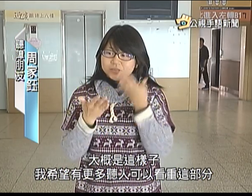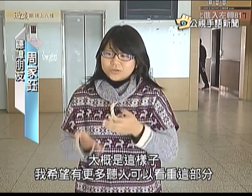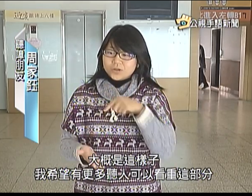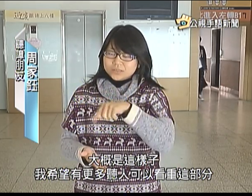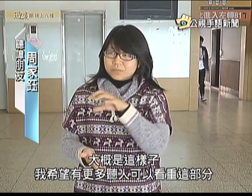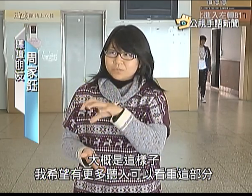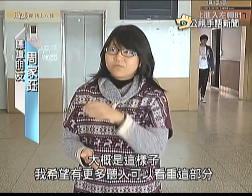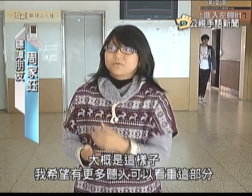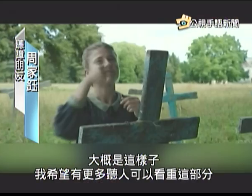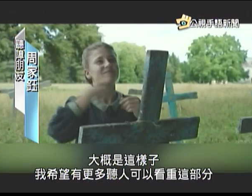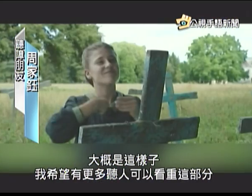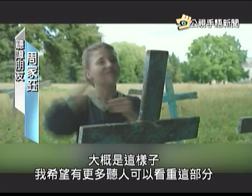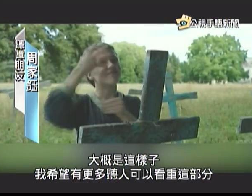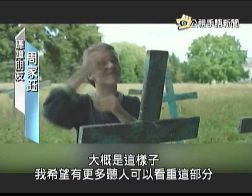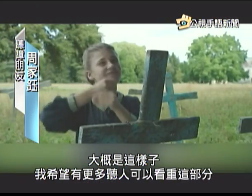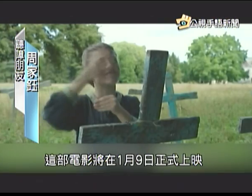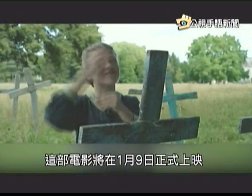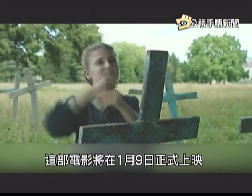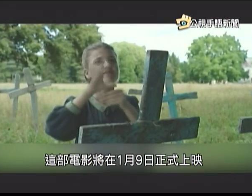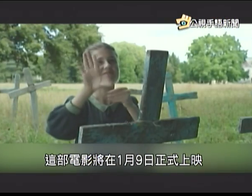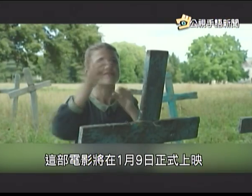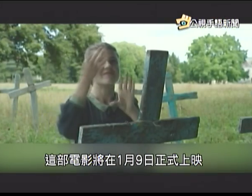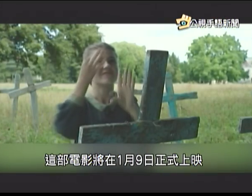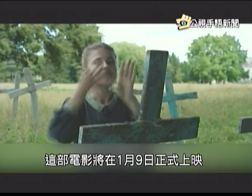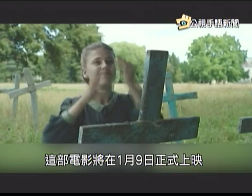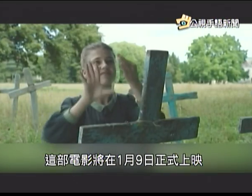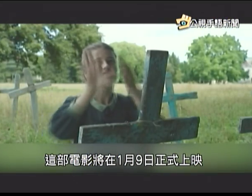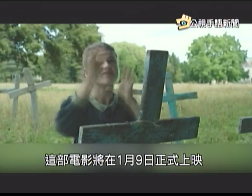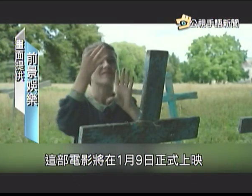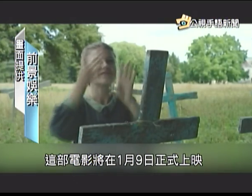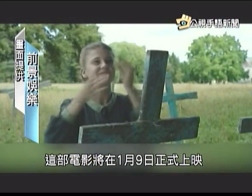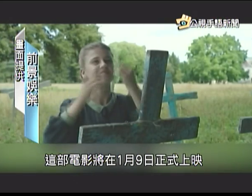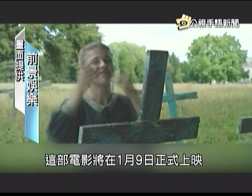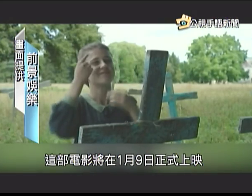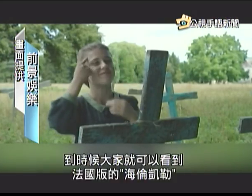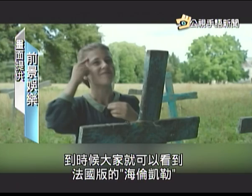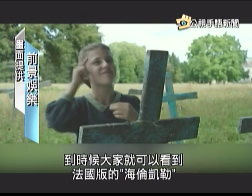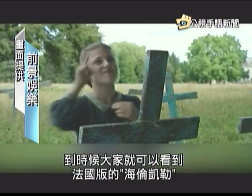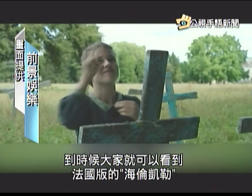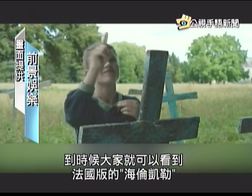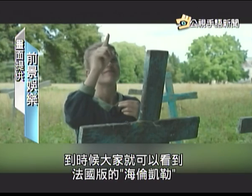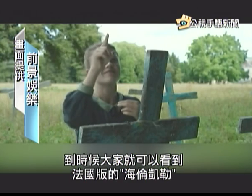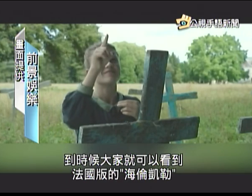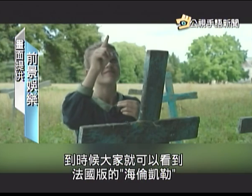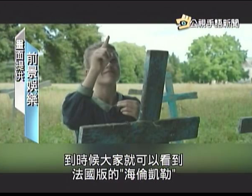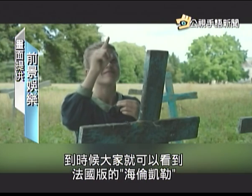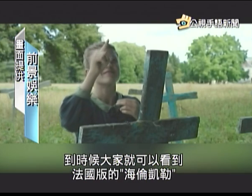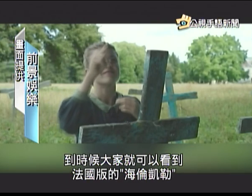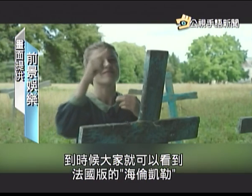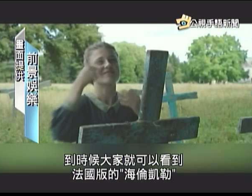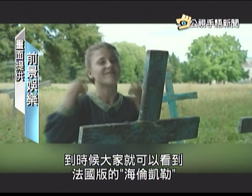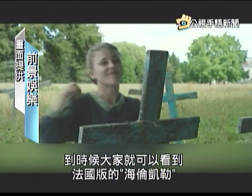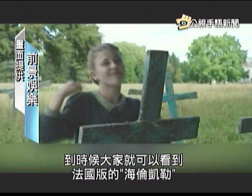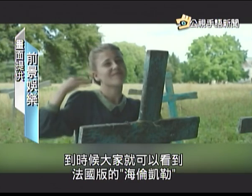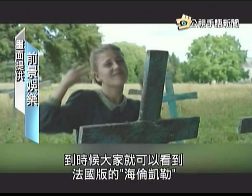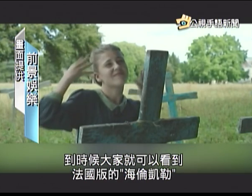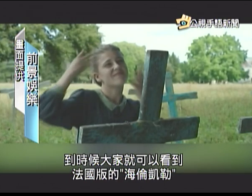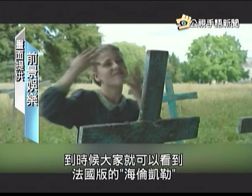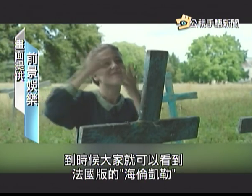看中这部分。 这部电影将在1月9号正式上映，到时候大家就可以看到法国版的海伦·凯勒，聋盲女孩